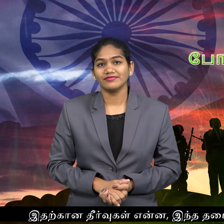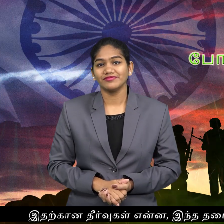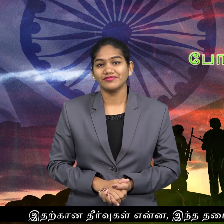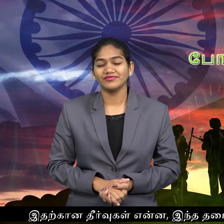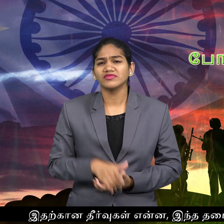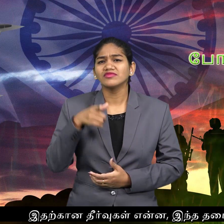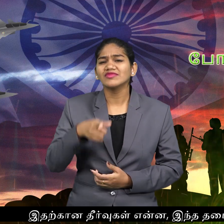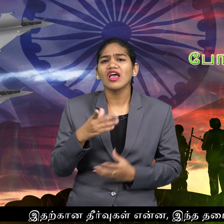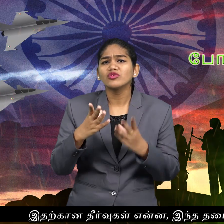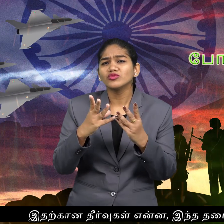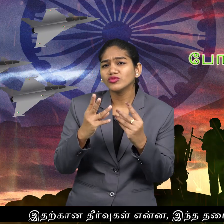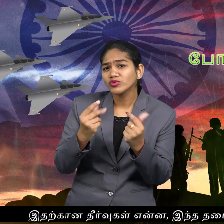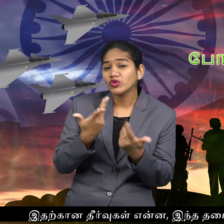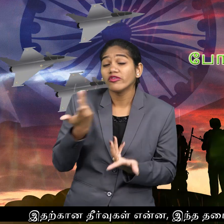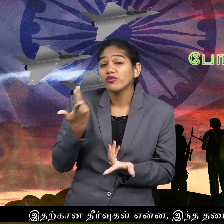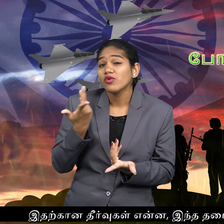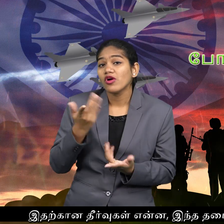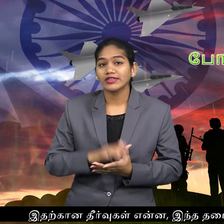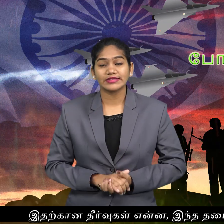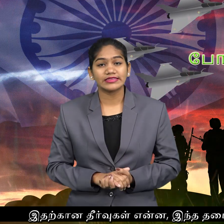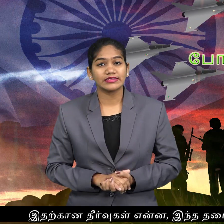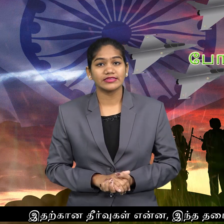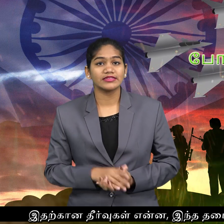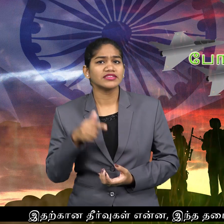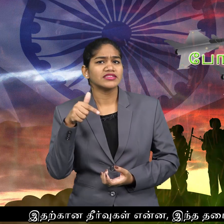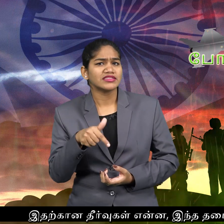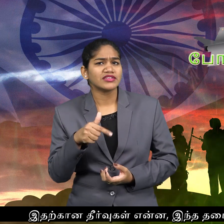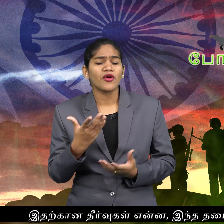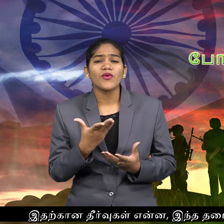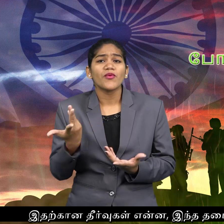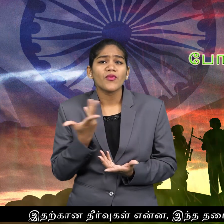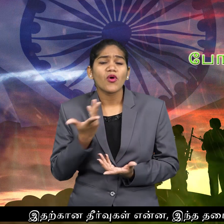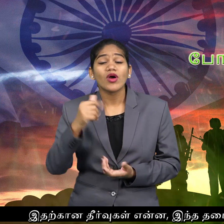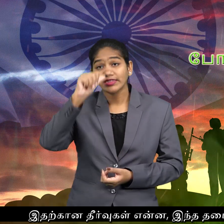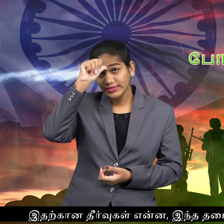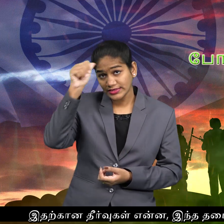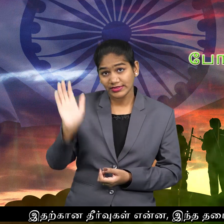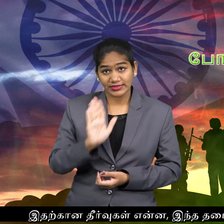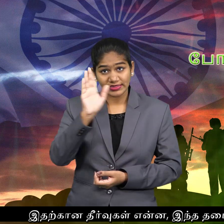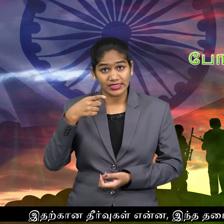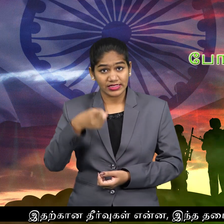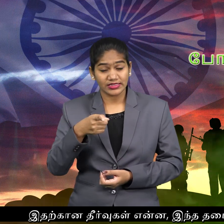இதற்கான தீர்வுகள் என்ன? இந்த தடைகளை கடக்க இந்தியா என்ன செய்தது?